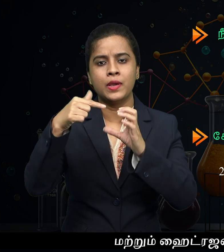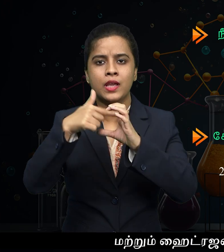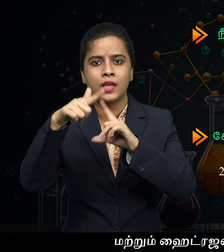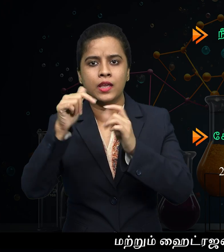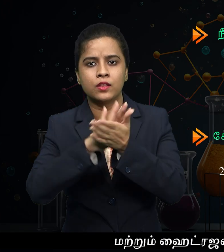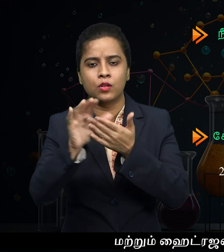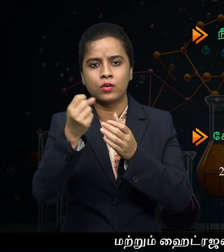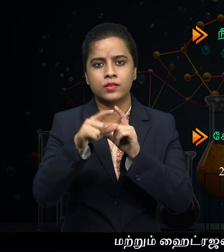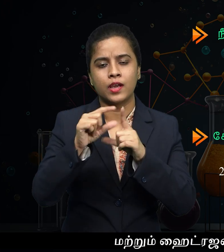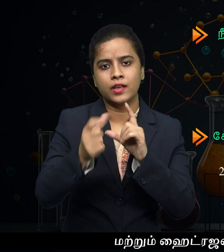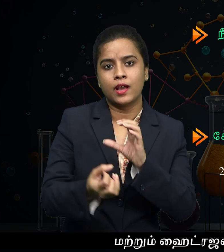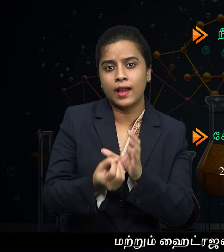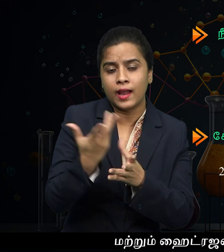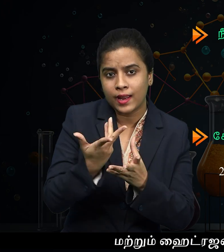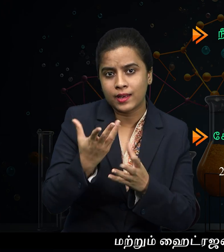உருவாக்கிறது.